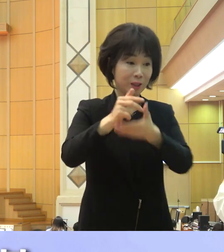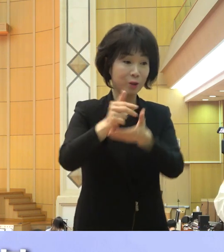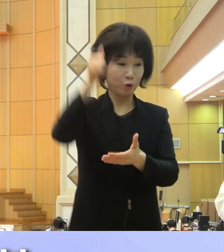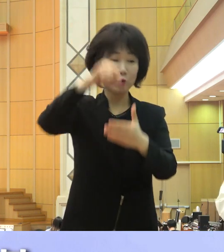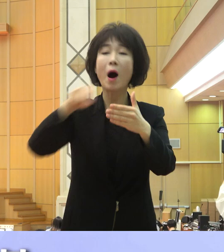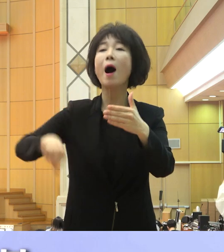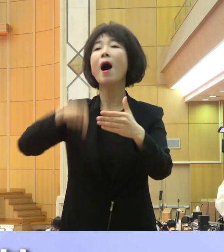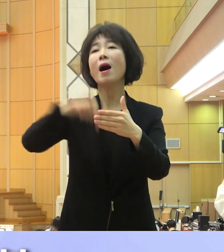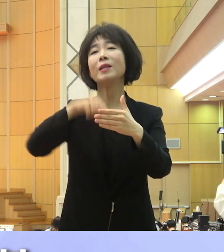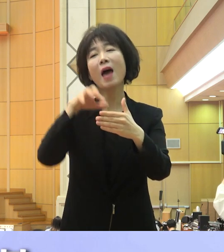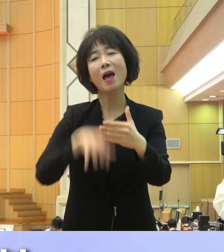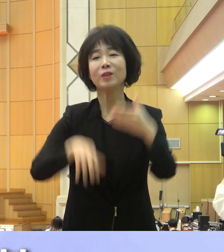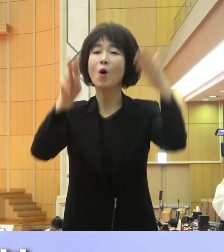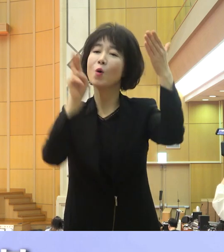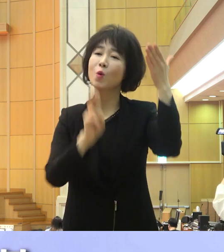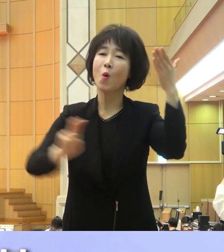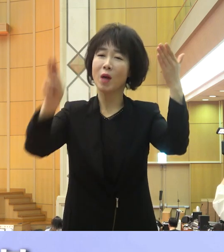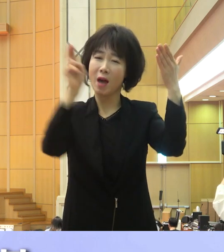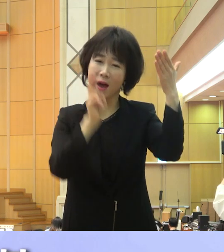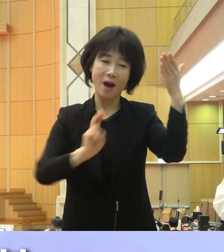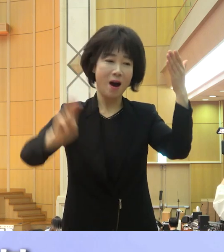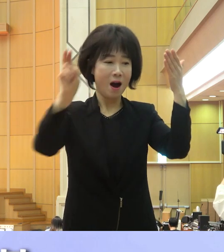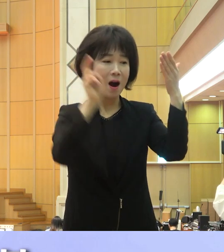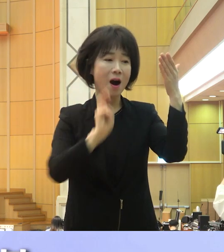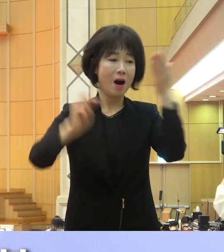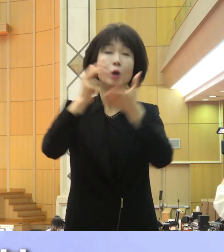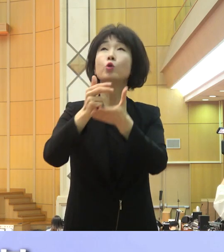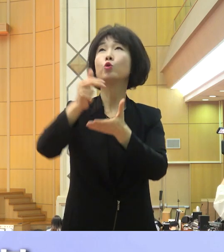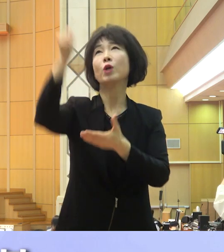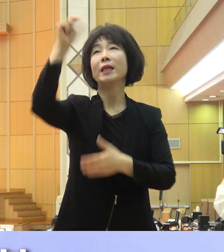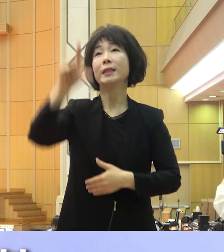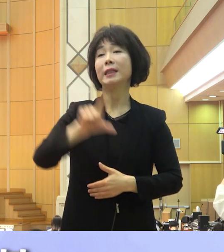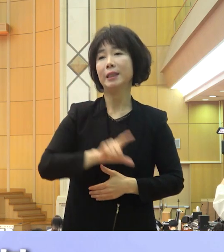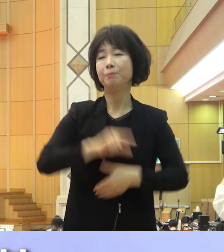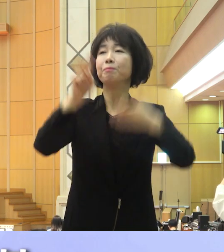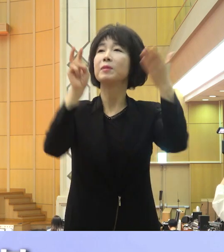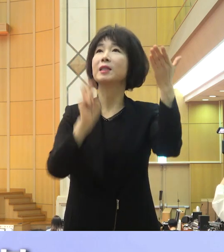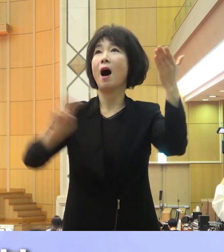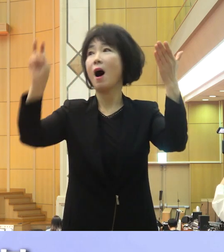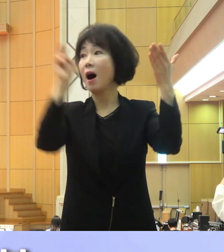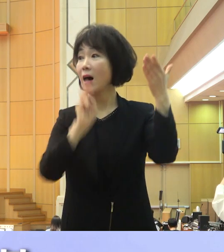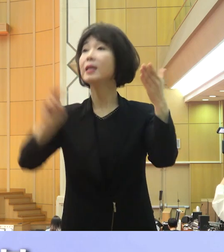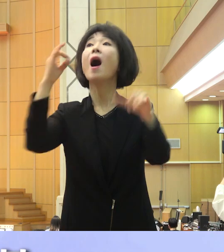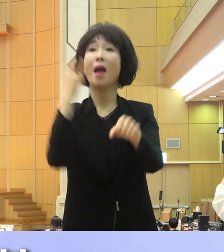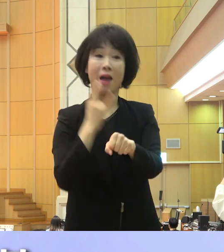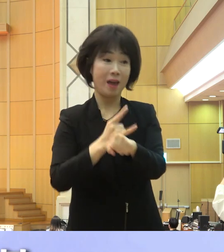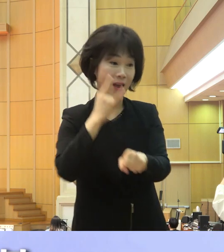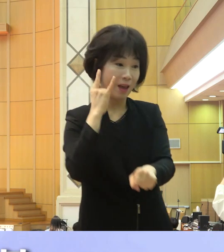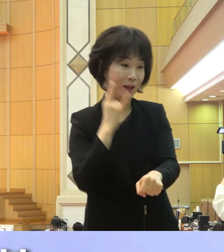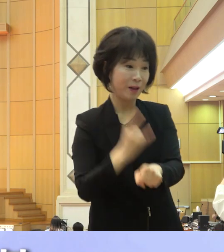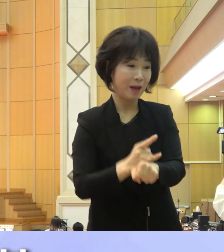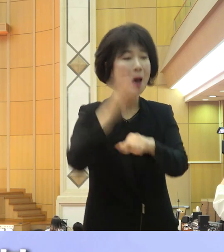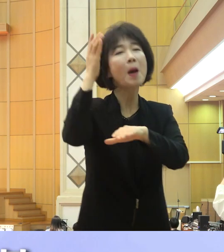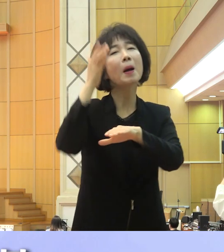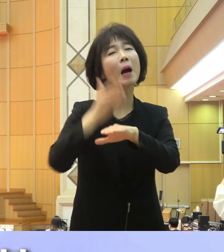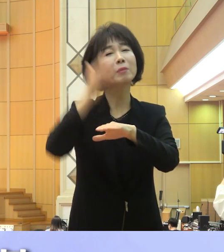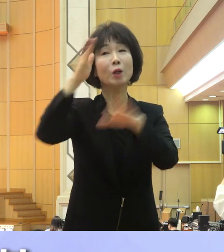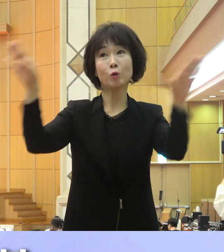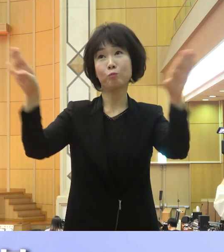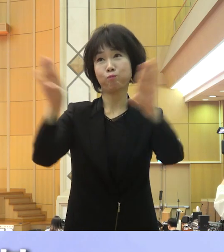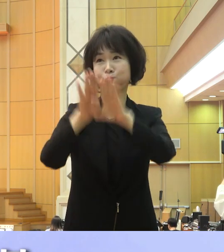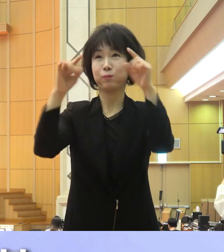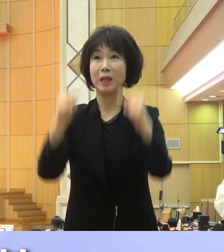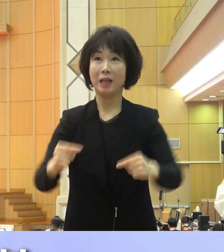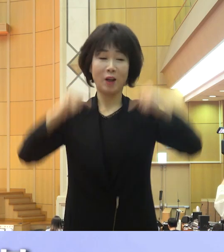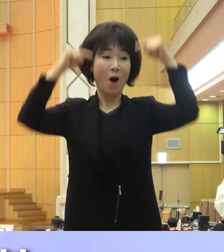주 안에서 노래하며 주의 이름 찬양해. 감사로운 그